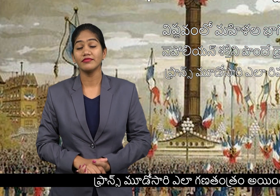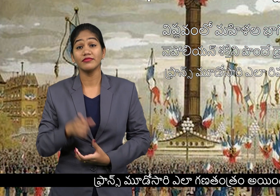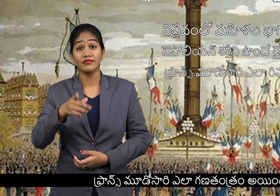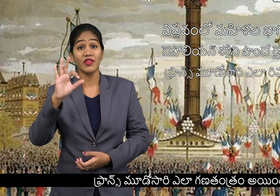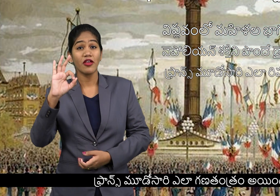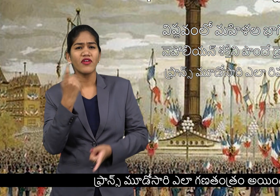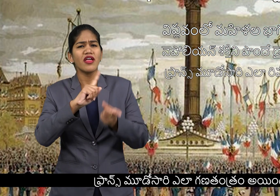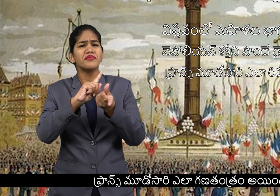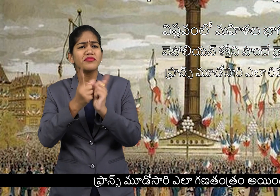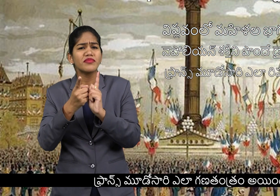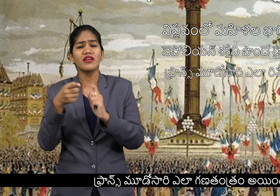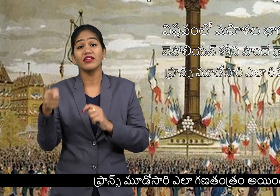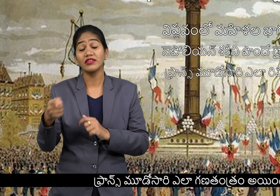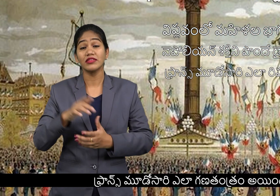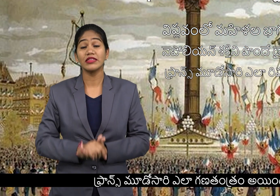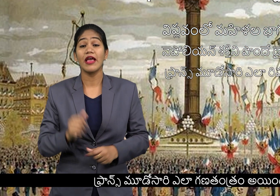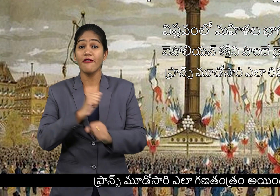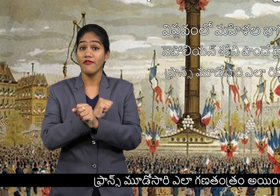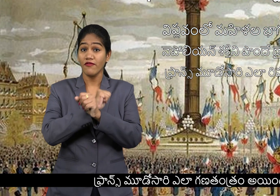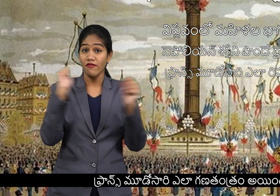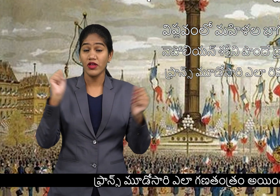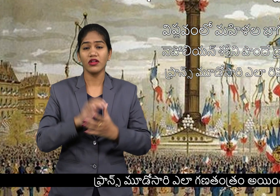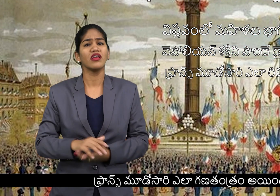ఫ్రాన్స్ మూడోసారి ఎలా గణతంత్రం అయింది,